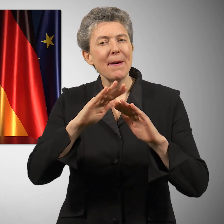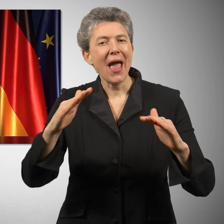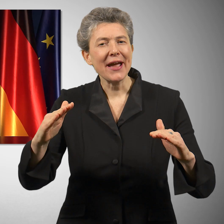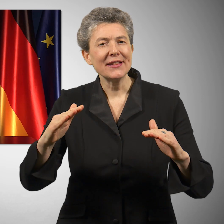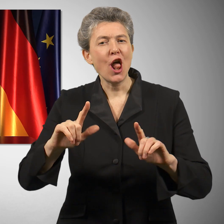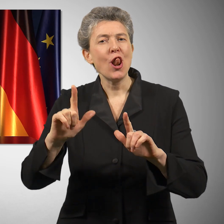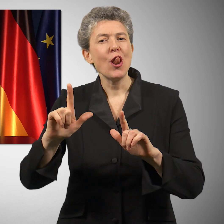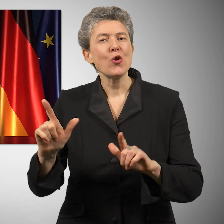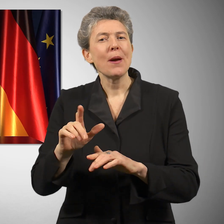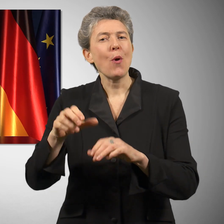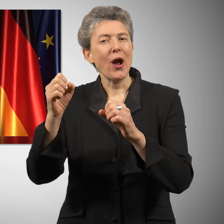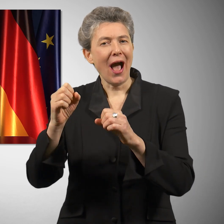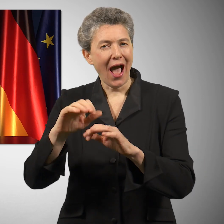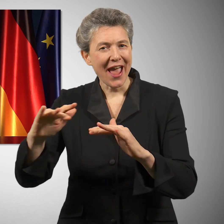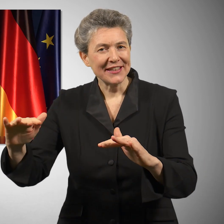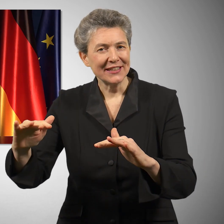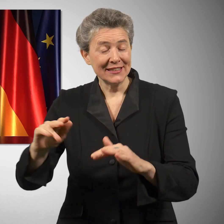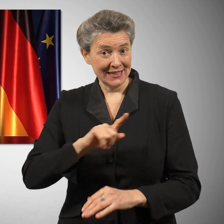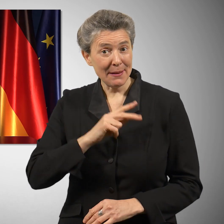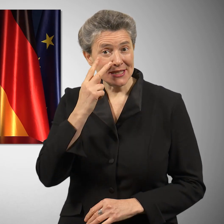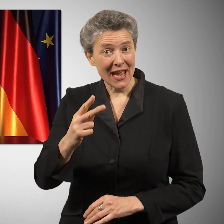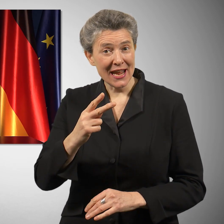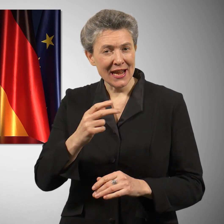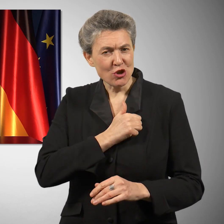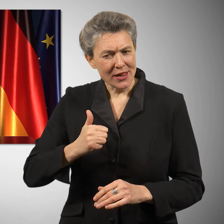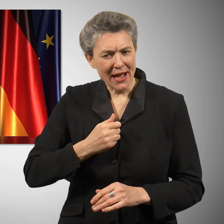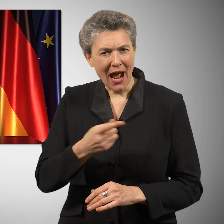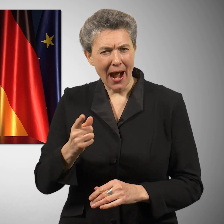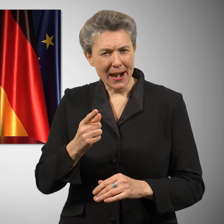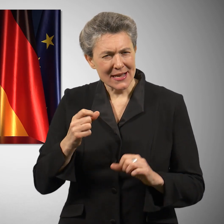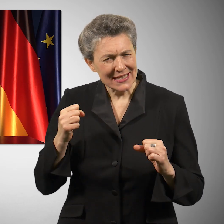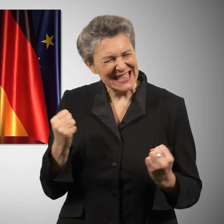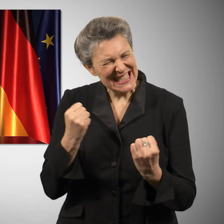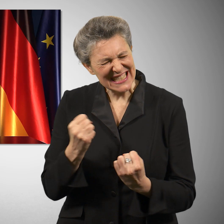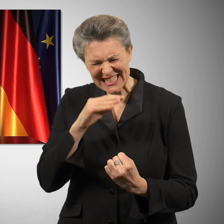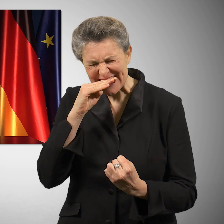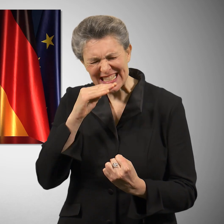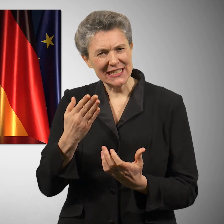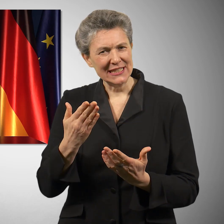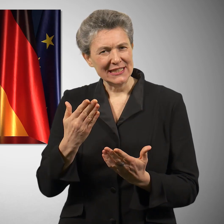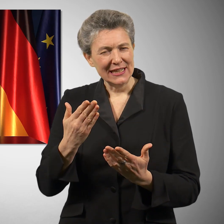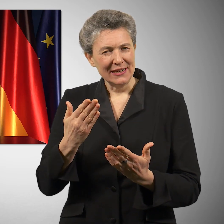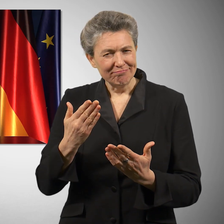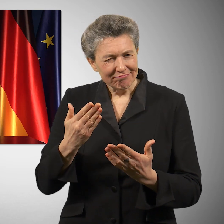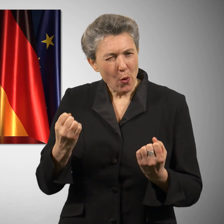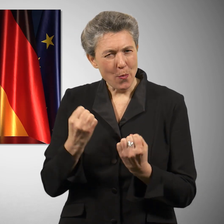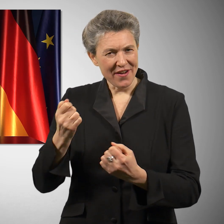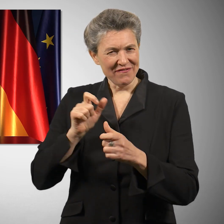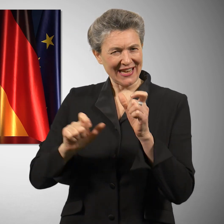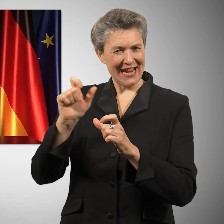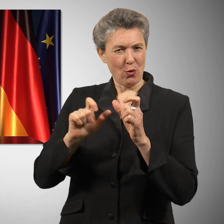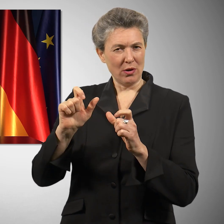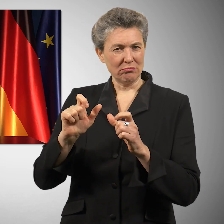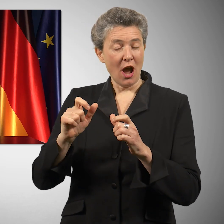in der Lüneburger Heide habe ich erlebt, wie gewissenhaft unsere Soldatinnen und Soldaten trainieren, um unser Land, unsere Freunde und Alliierten gegen